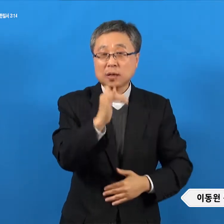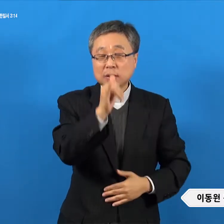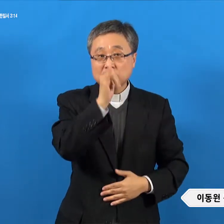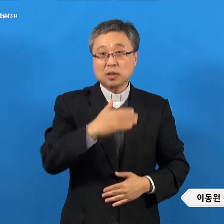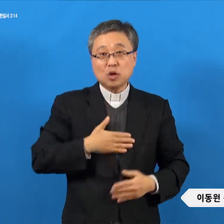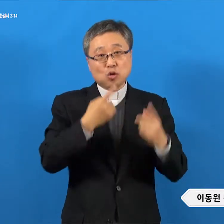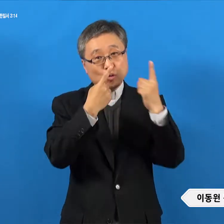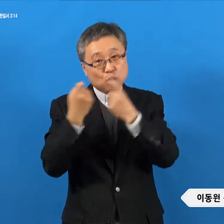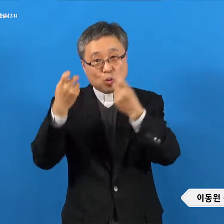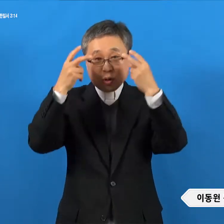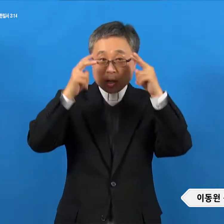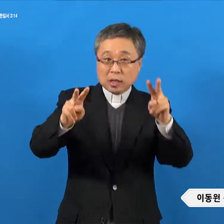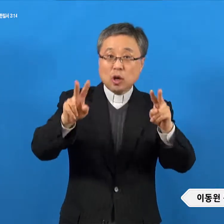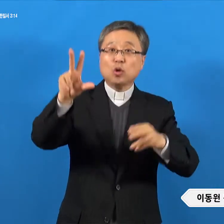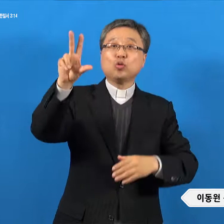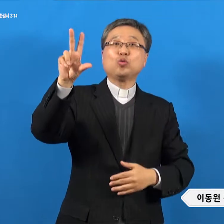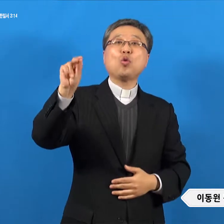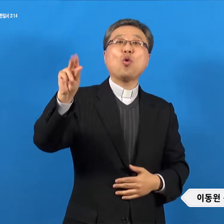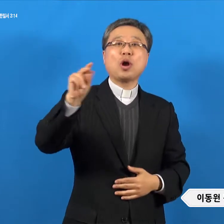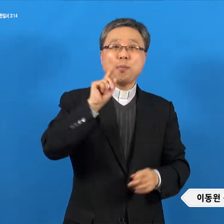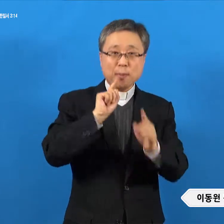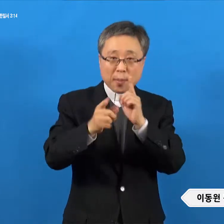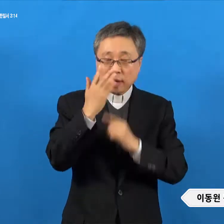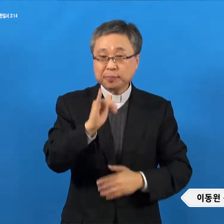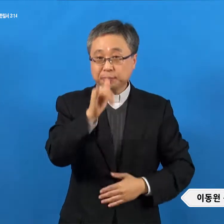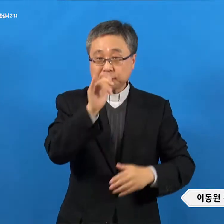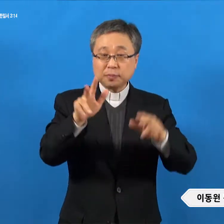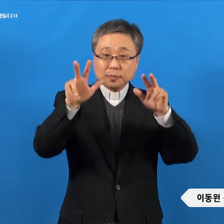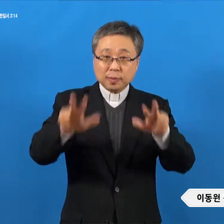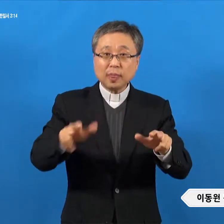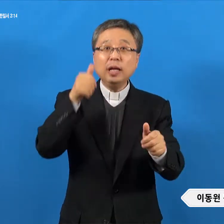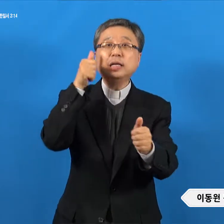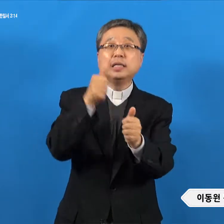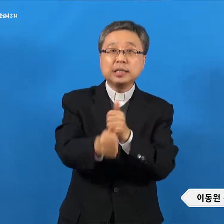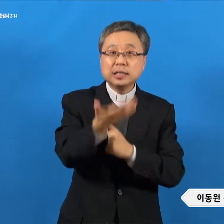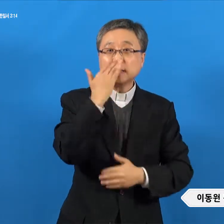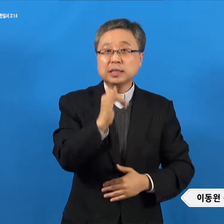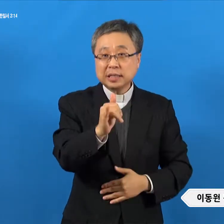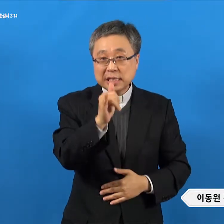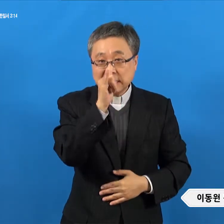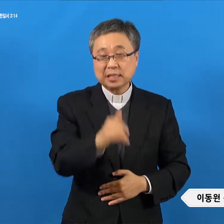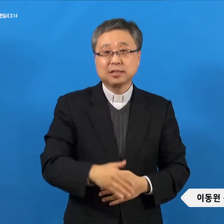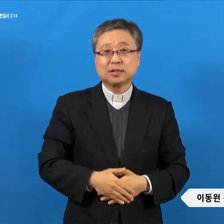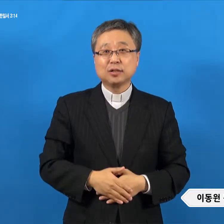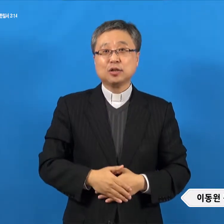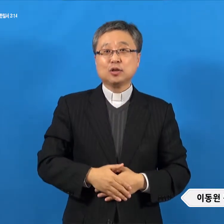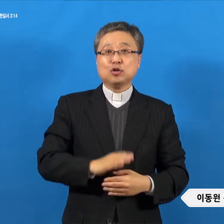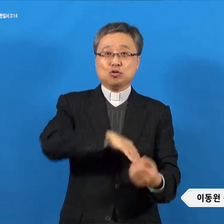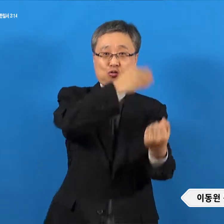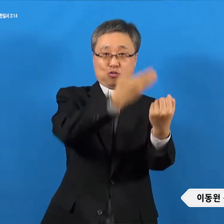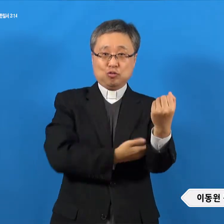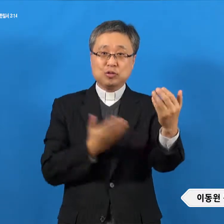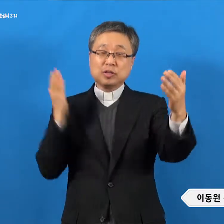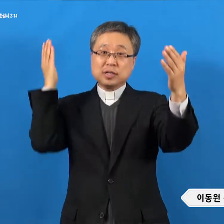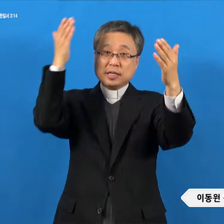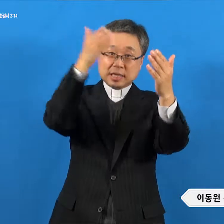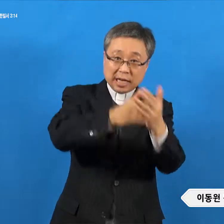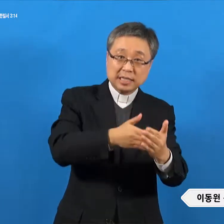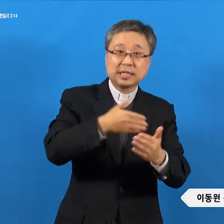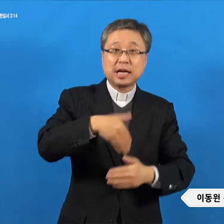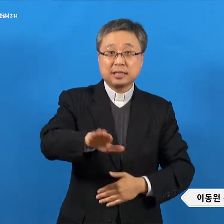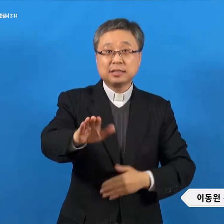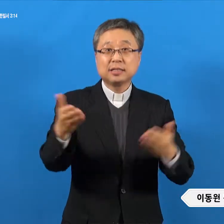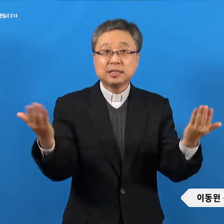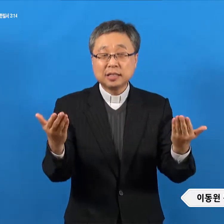유혹을 향해서 노라고 말할 수가 있습니다. 이제는 이길 수 있는 수준까지 도달하는 것.